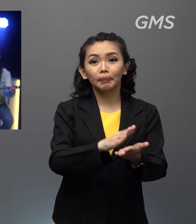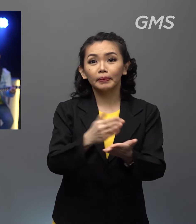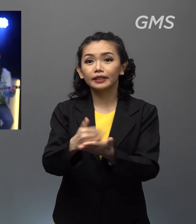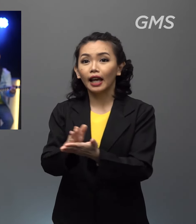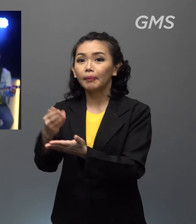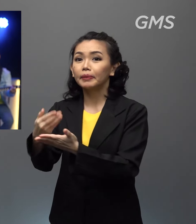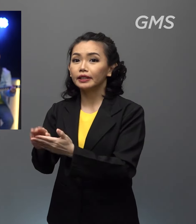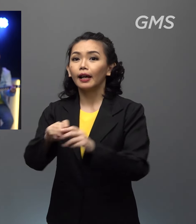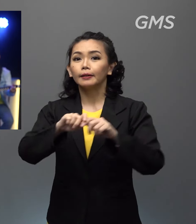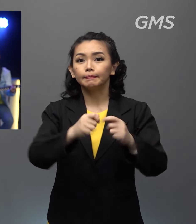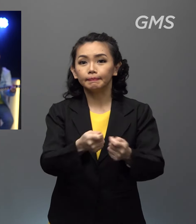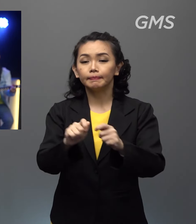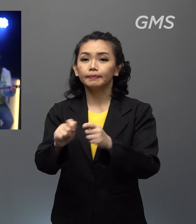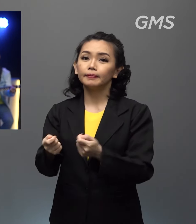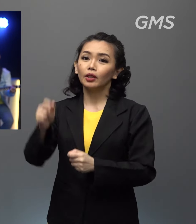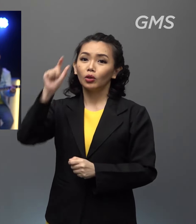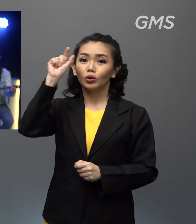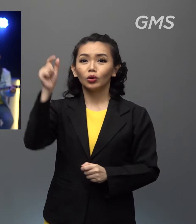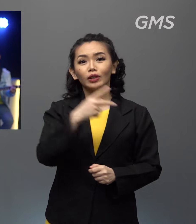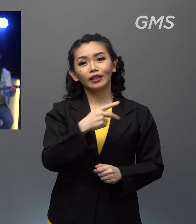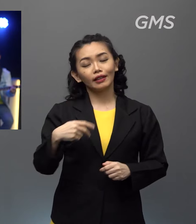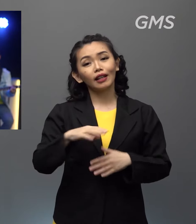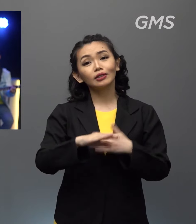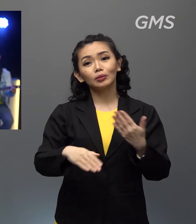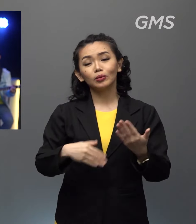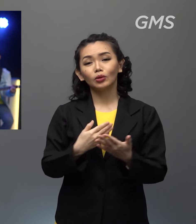Kita mengingat kembali lewat perjamuan kudus pada hari ini.